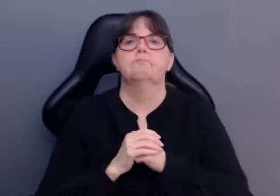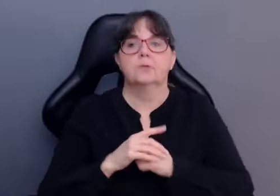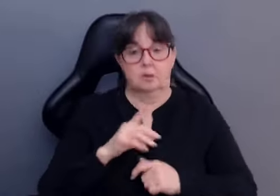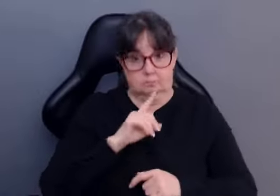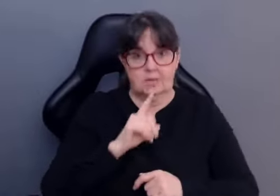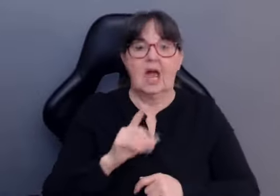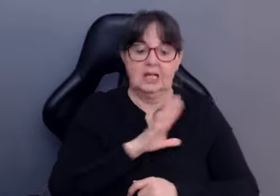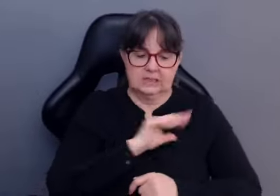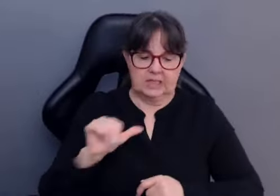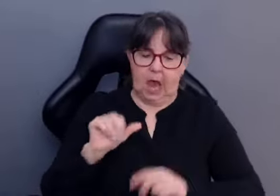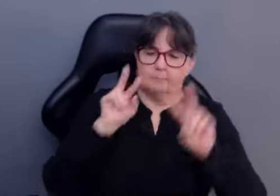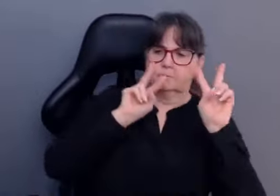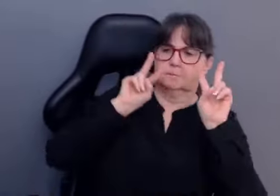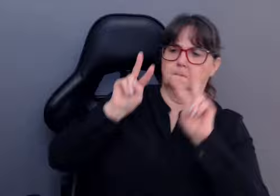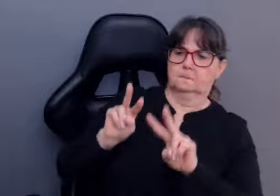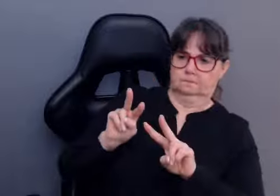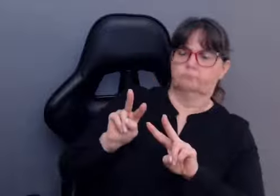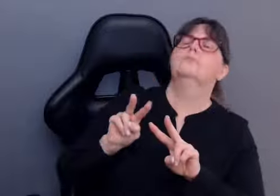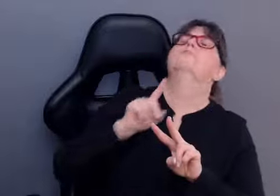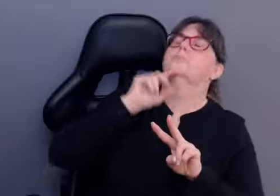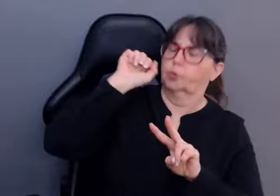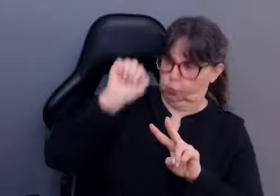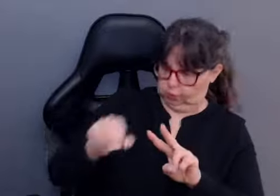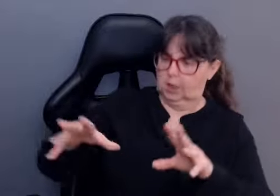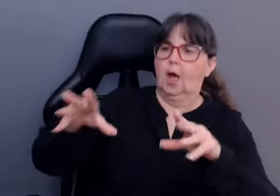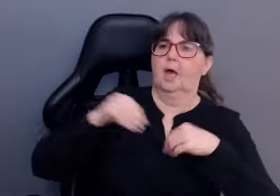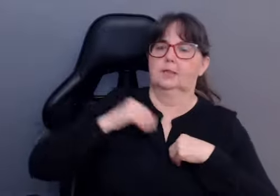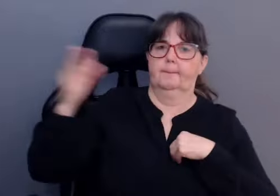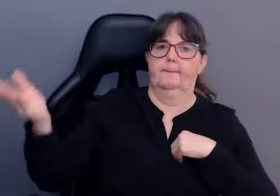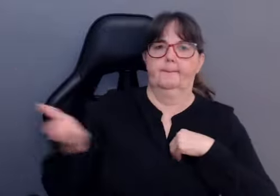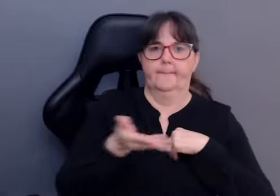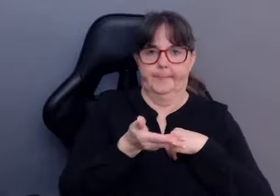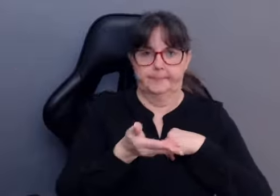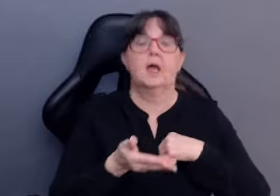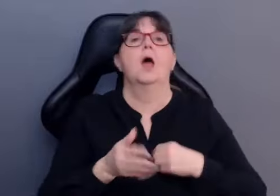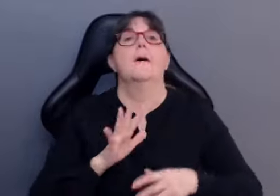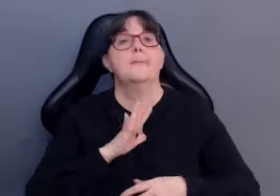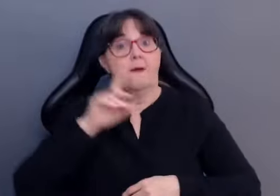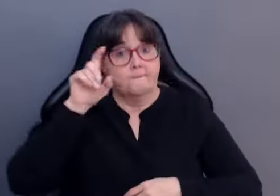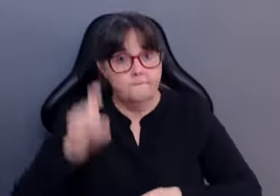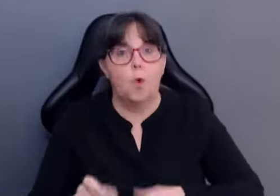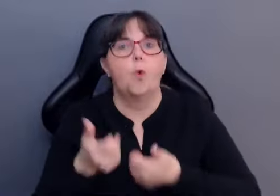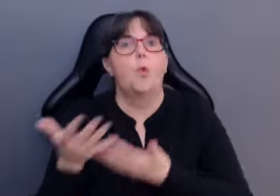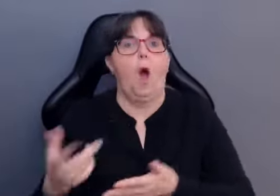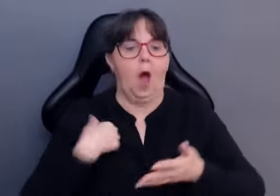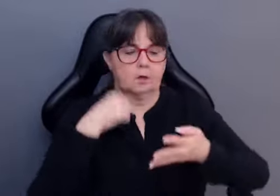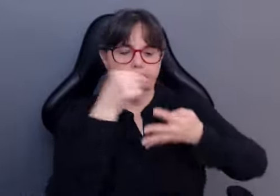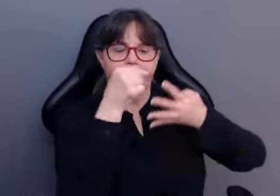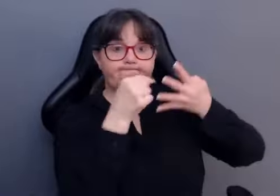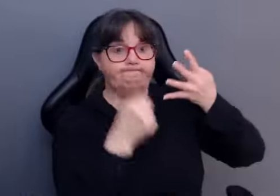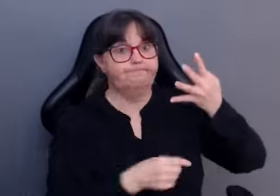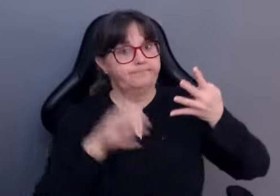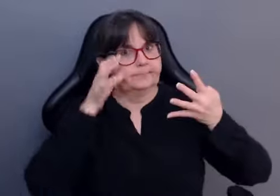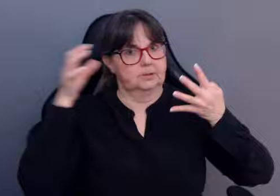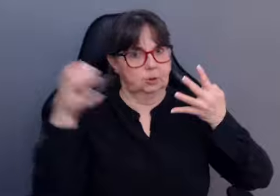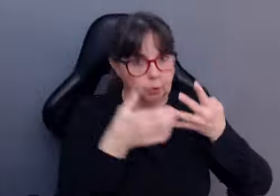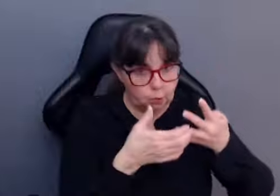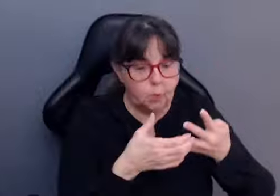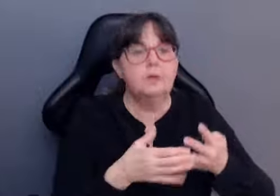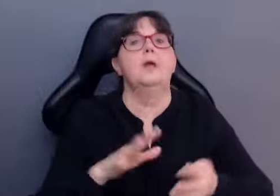par le conseil d'administration et remplir les conditions fixées par celui-ci, prendre l'engagement